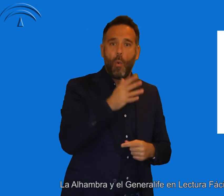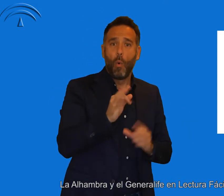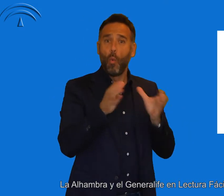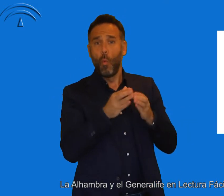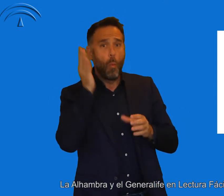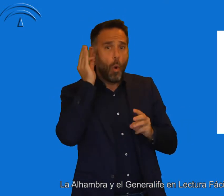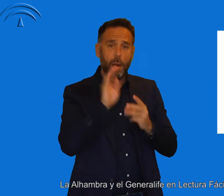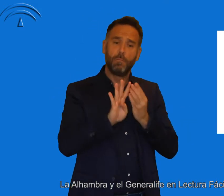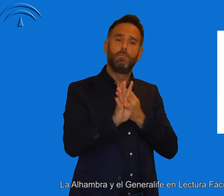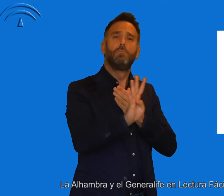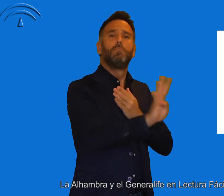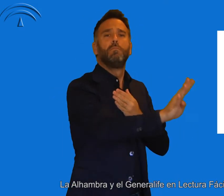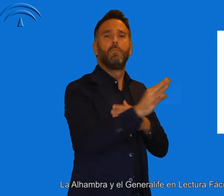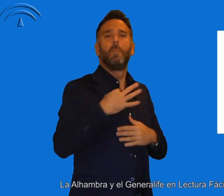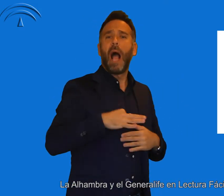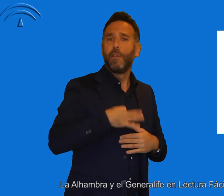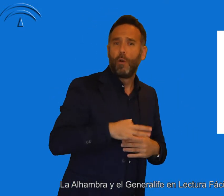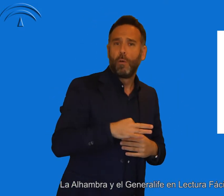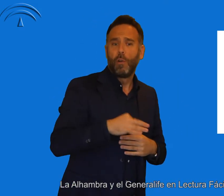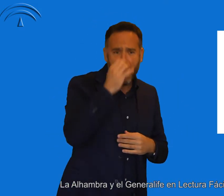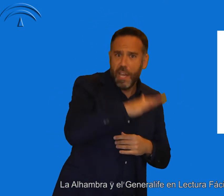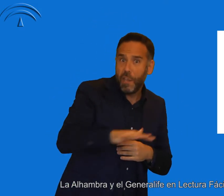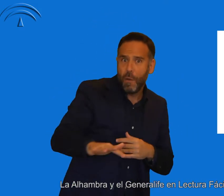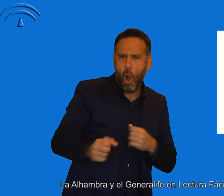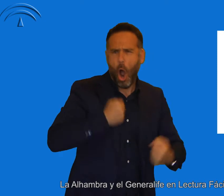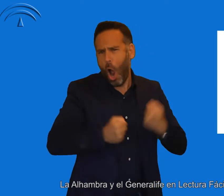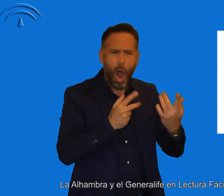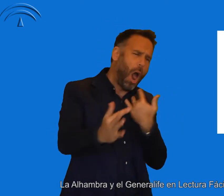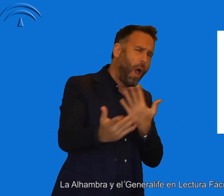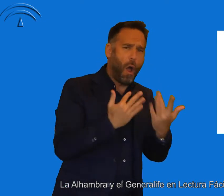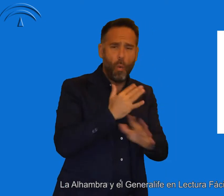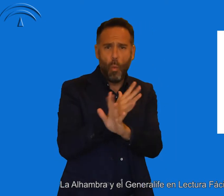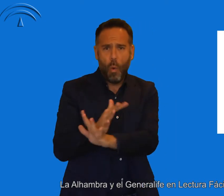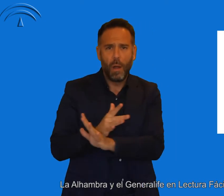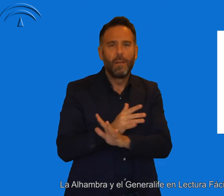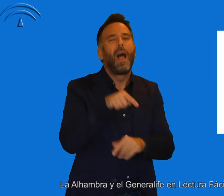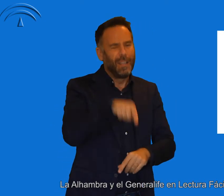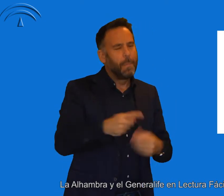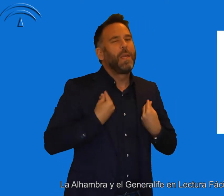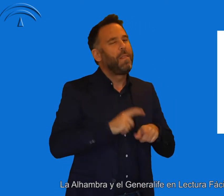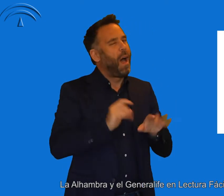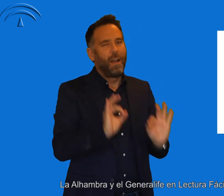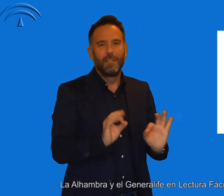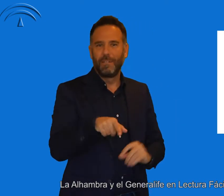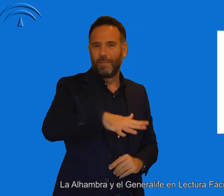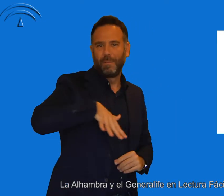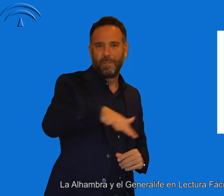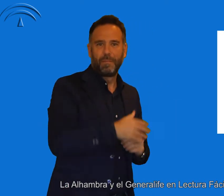alto de una torre. Un grupo de mujeres van hacia los baños y unos niños corren entre la gente.